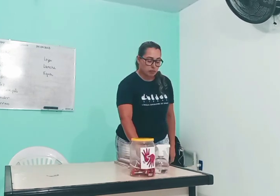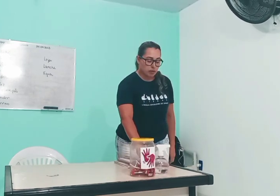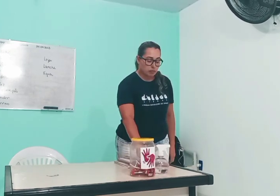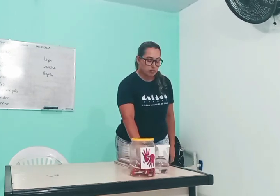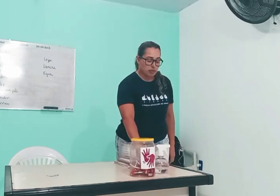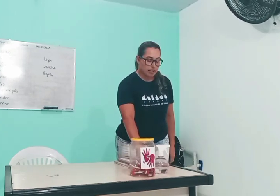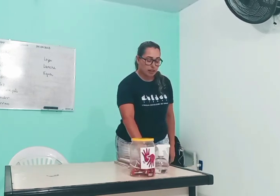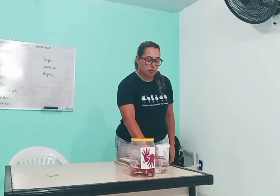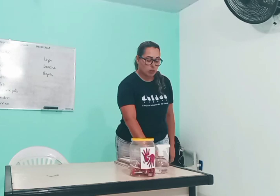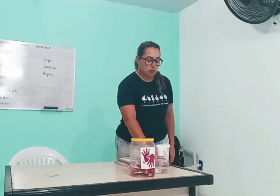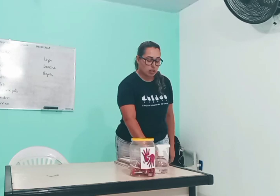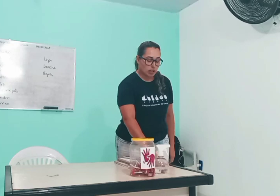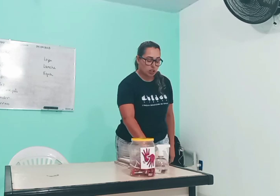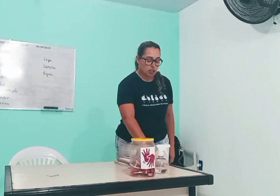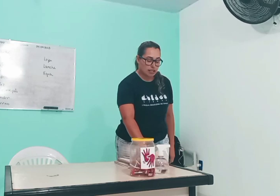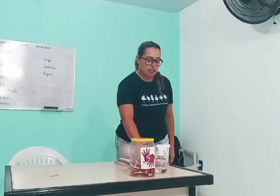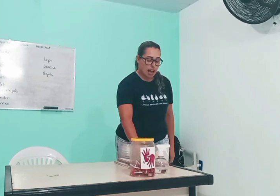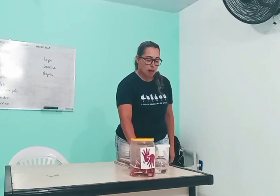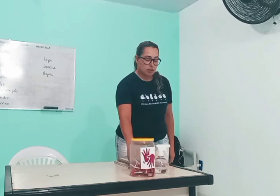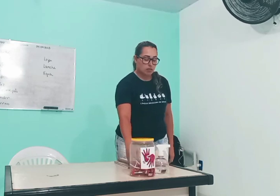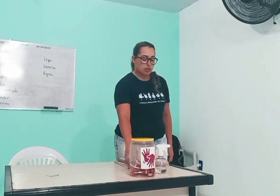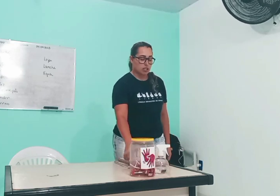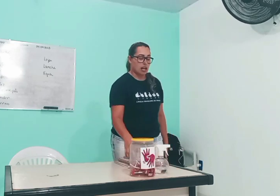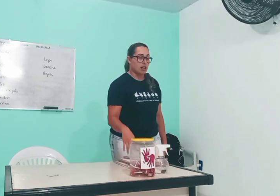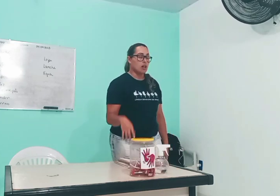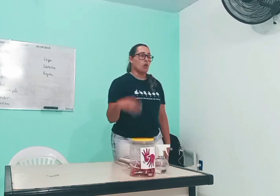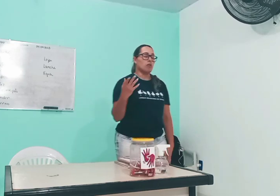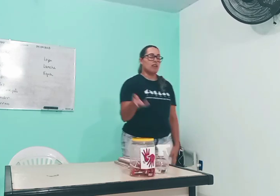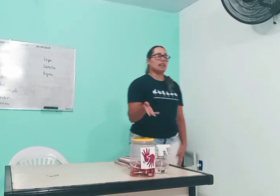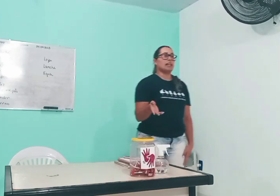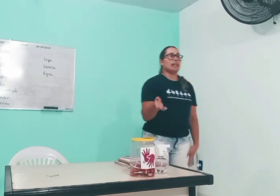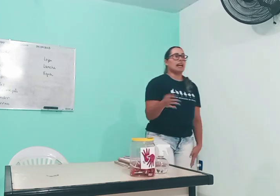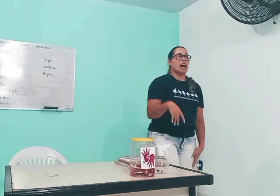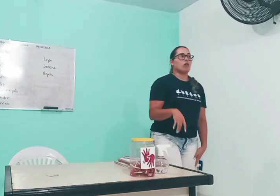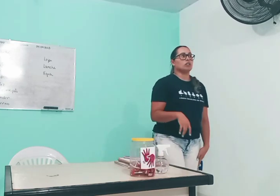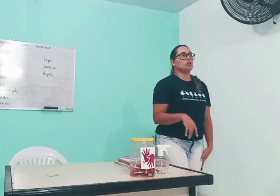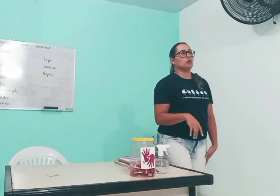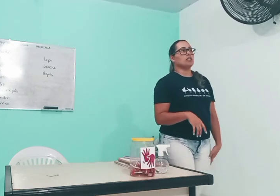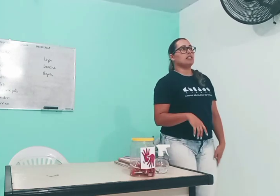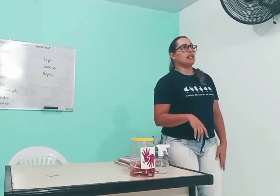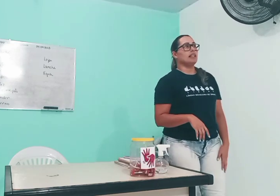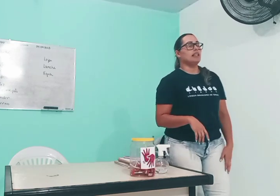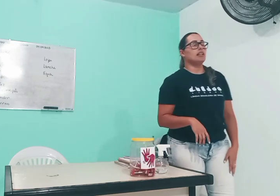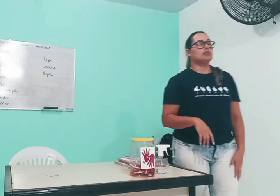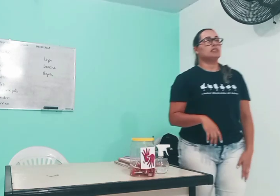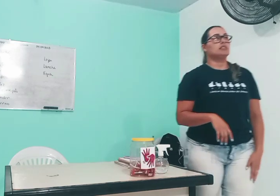vamos ver, né, um sinal que a gente já sabe, você já, como eu falei, né, a aula de hoje seria